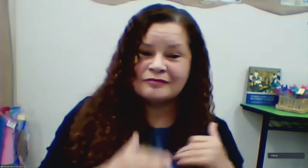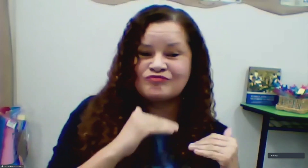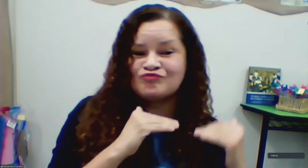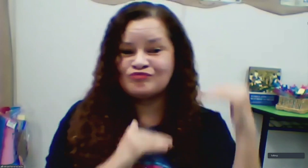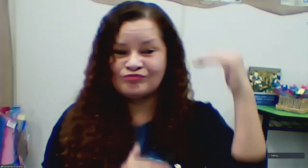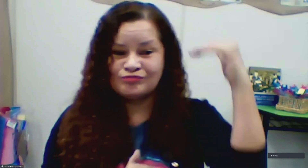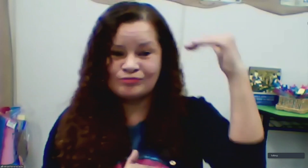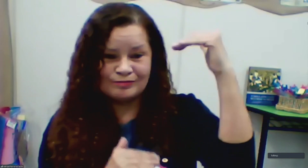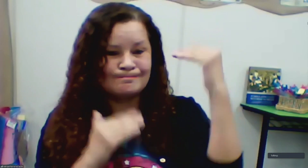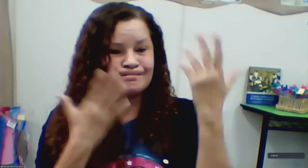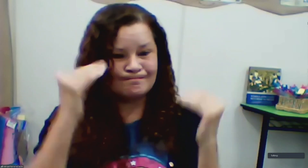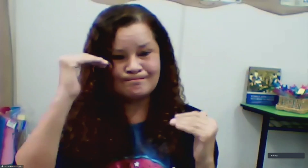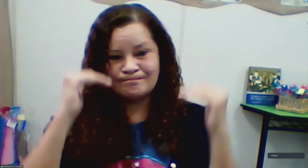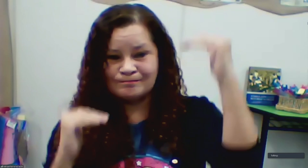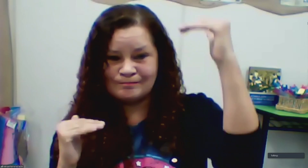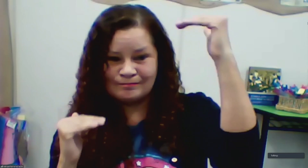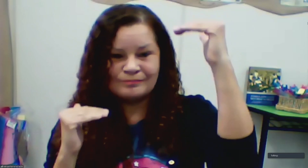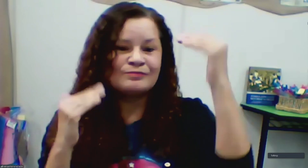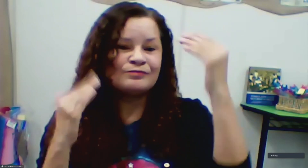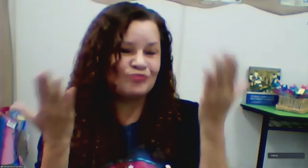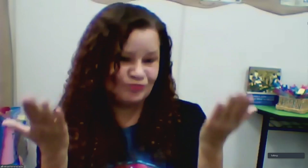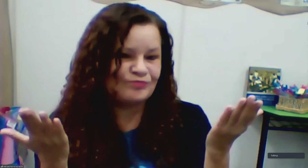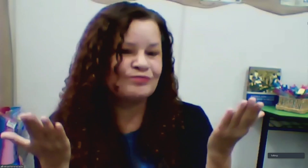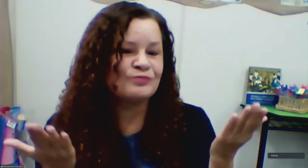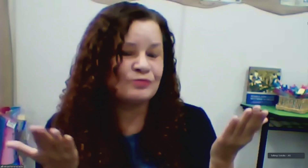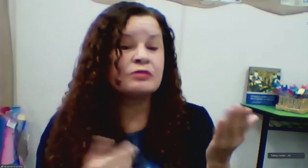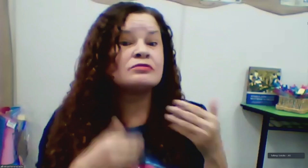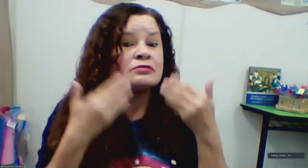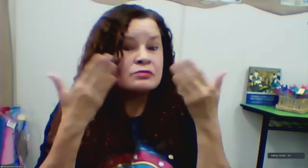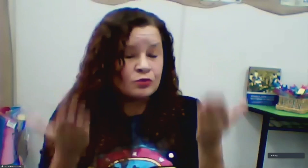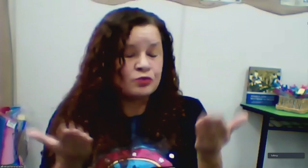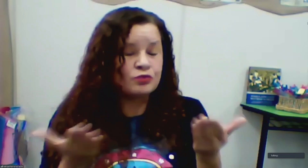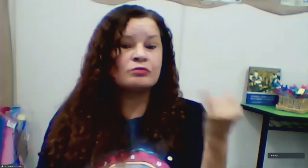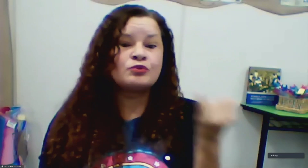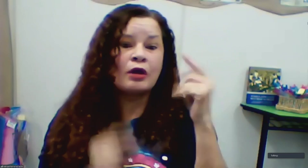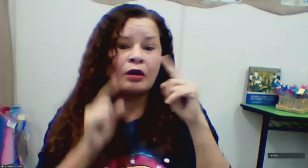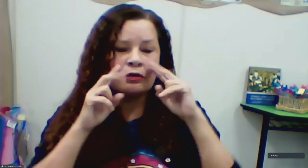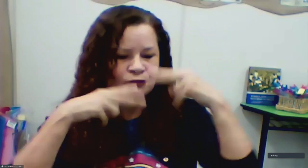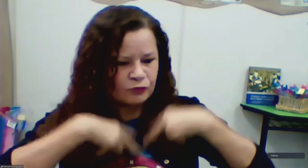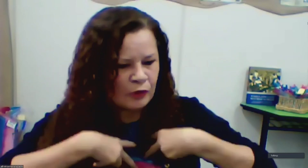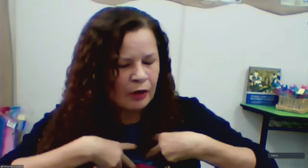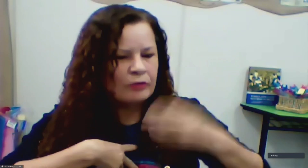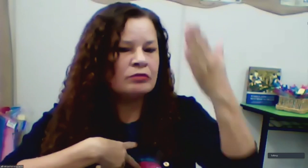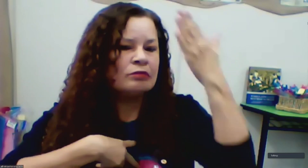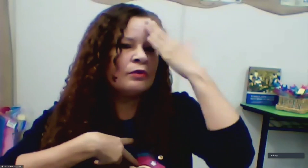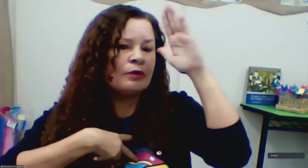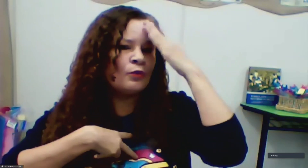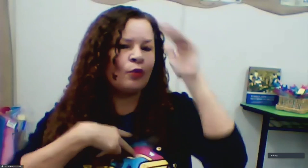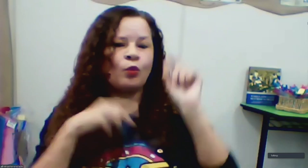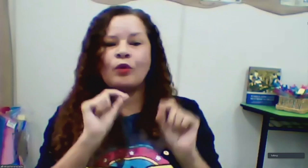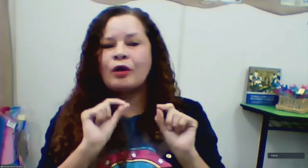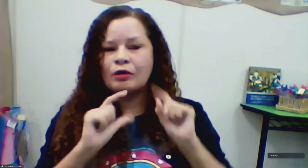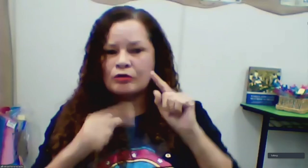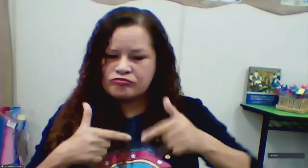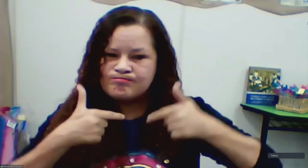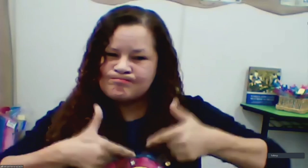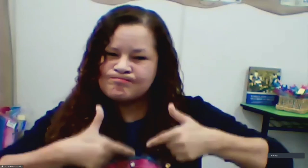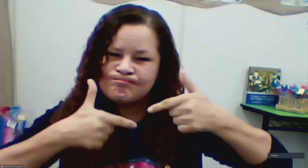ouvintes. Então, às vezes eu não consegui entender, mas eu me esforcei muito e eu sou muito grato. Também